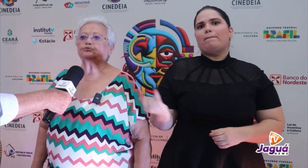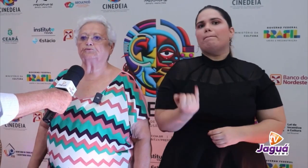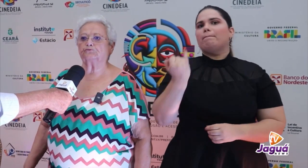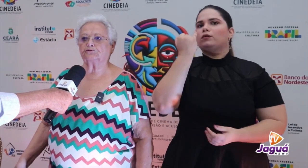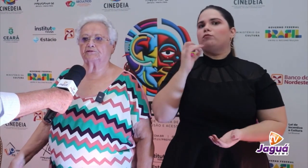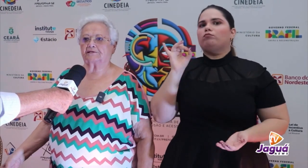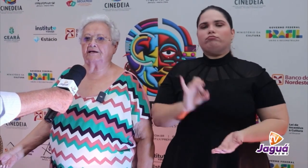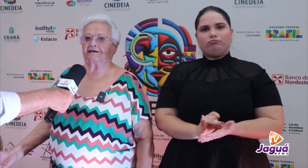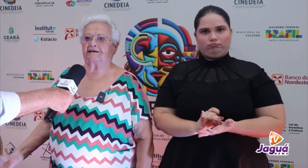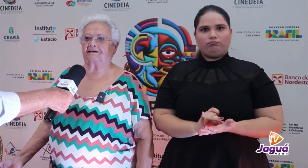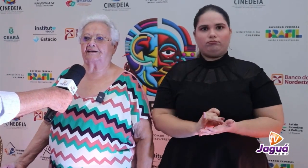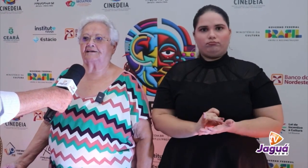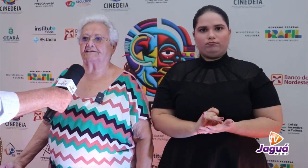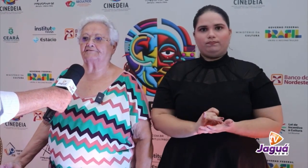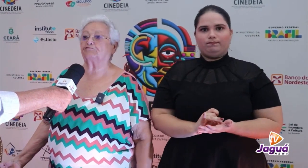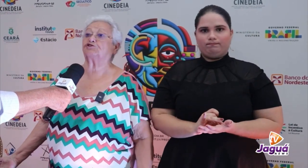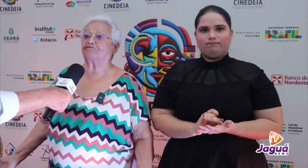caso